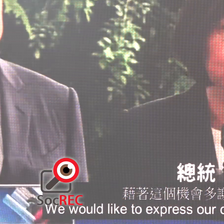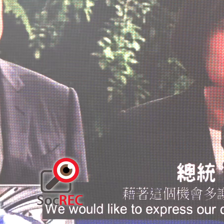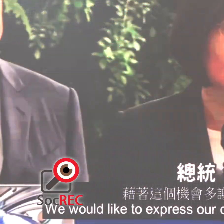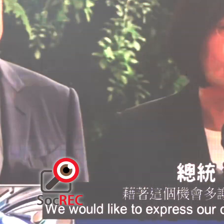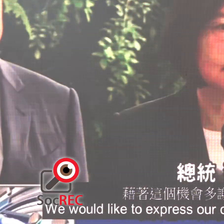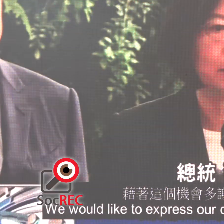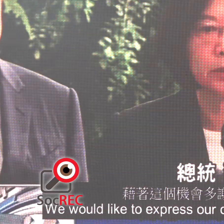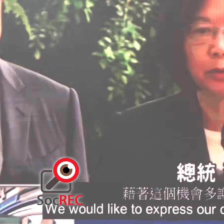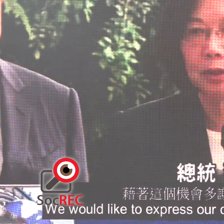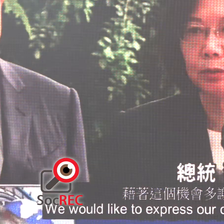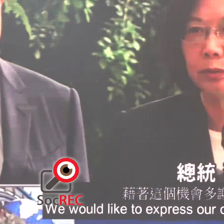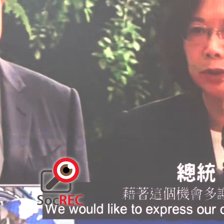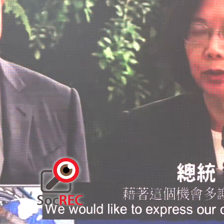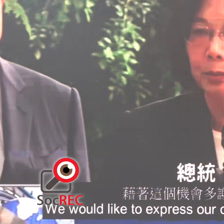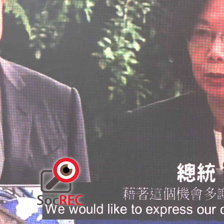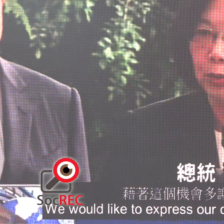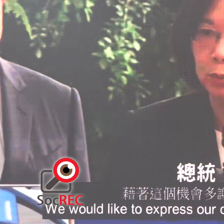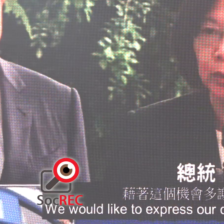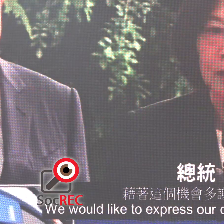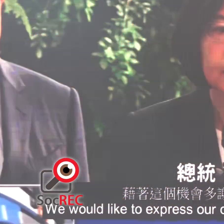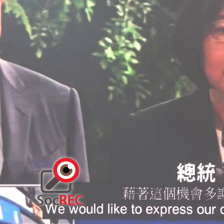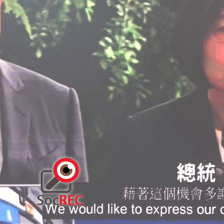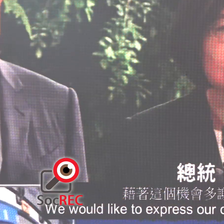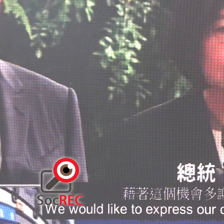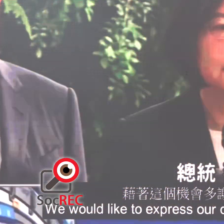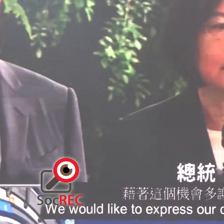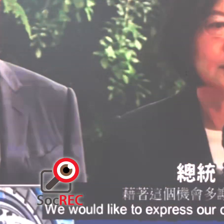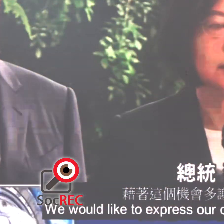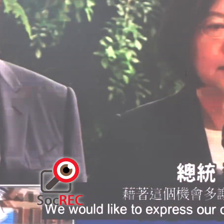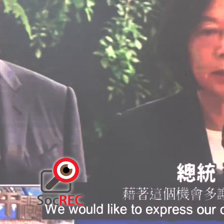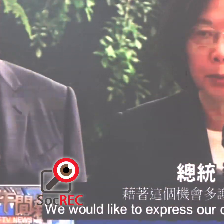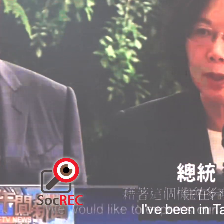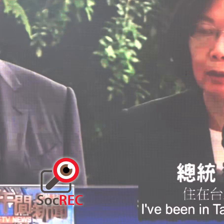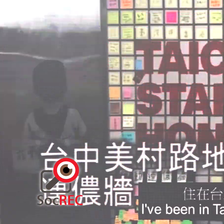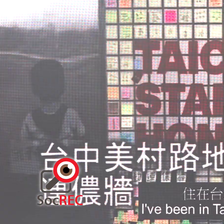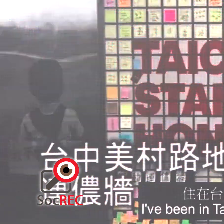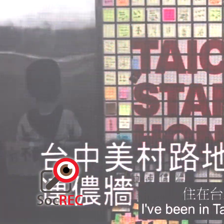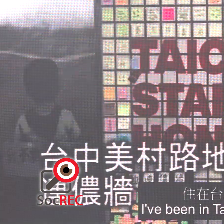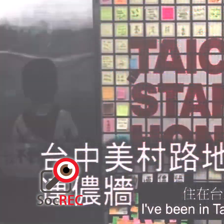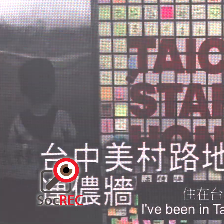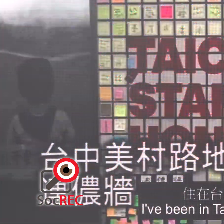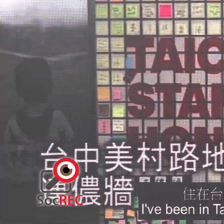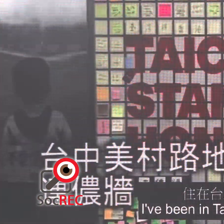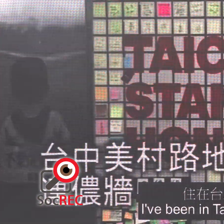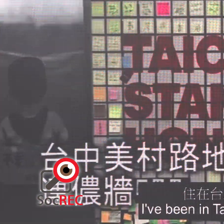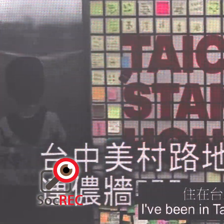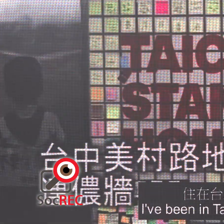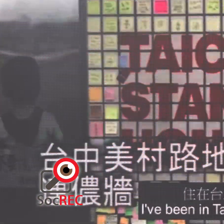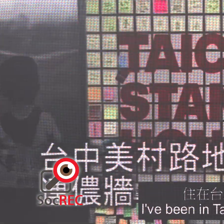喺度借個機會多謝台灣人，謝謝台灣人。喺台灣近半